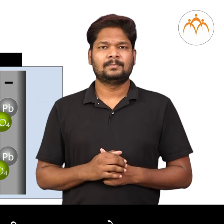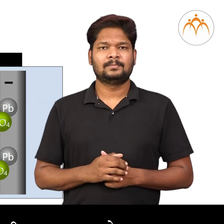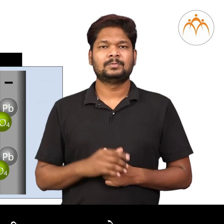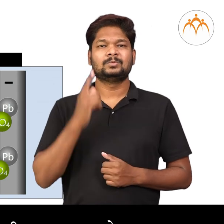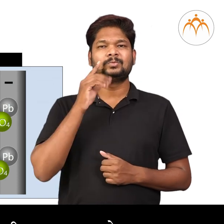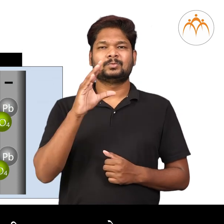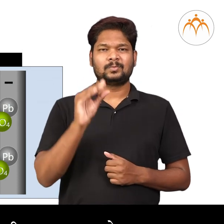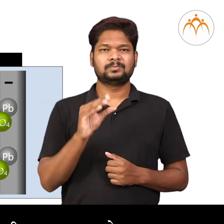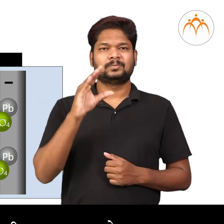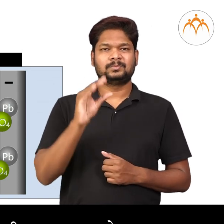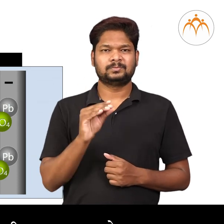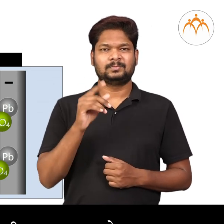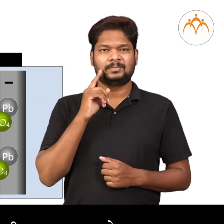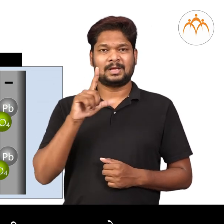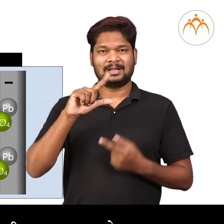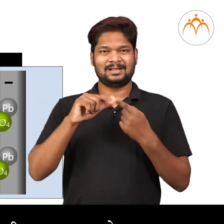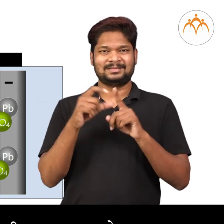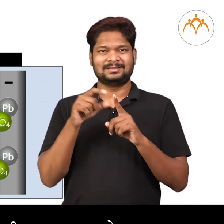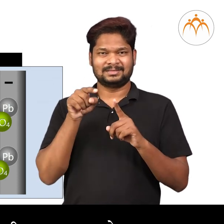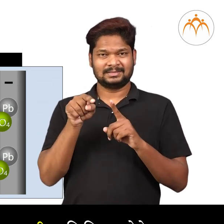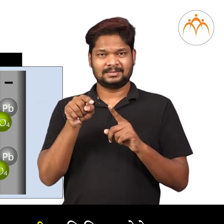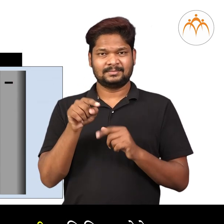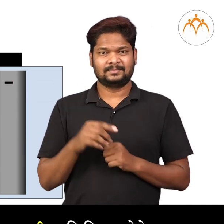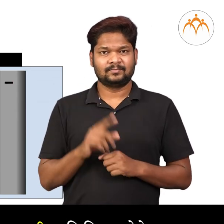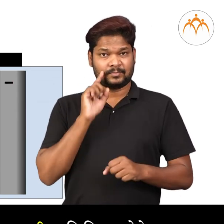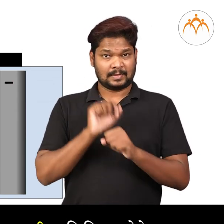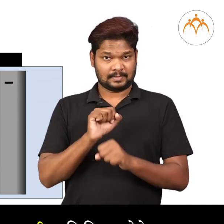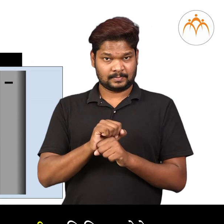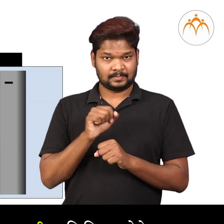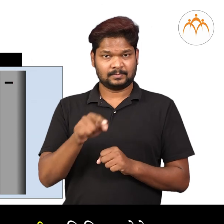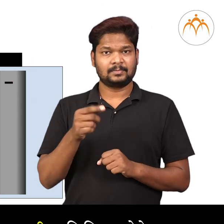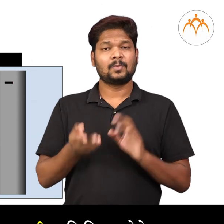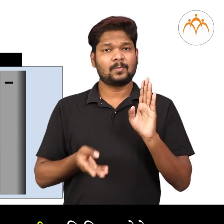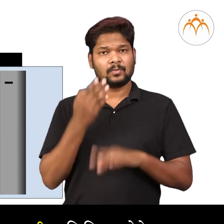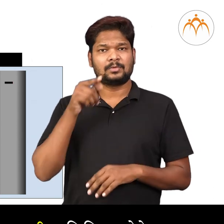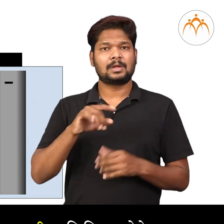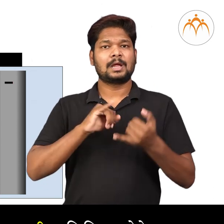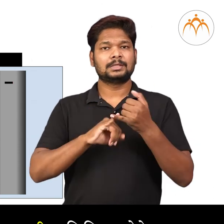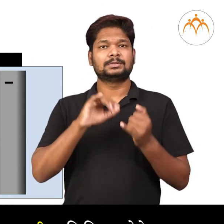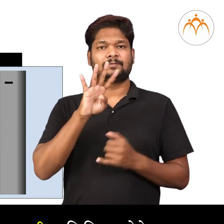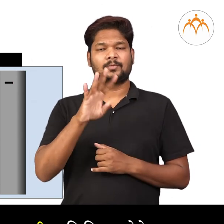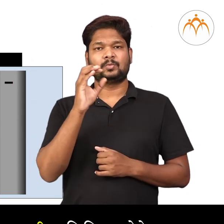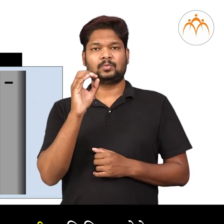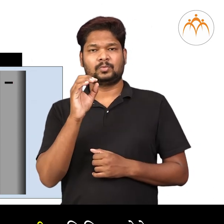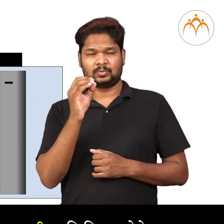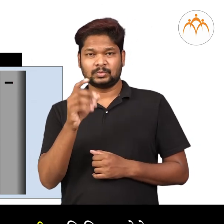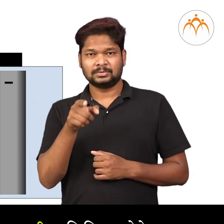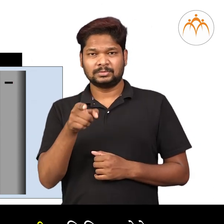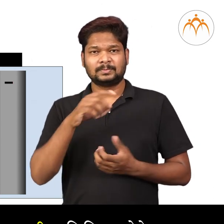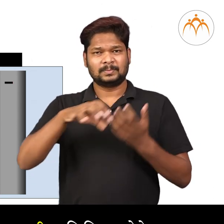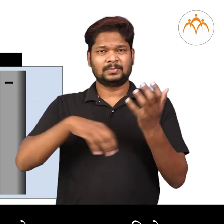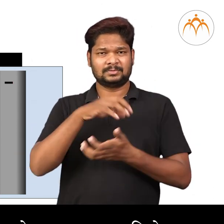या तिल सक्रिय घटक जुड़ी चीज सल्फ्यूरिक अम्ल से अभिक्रिया